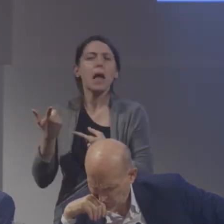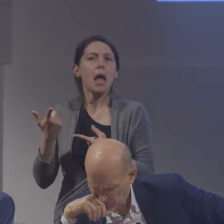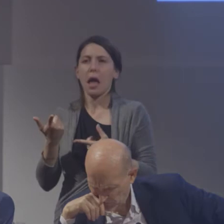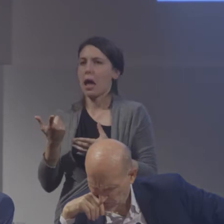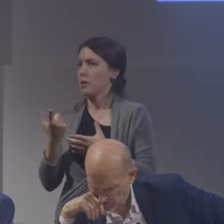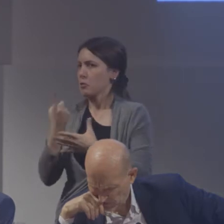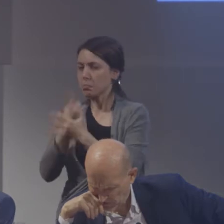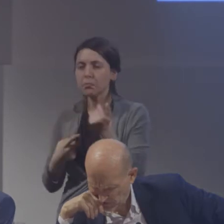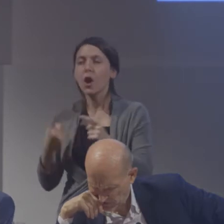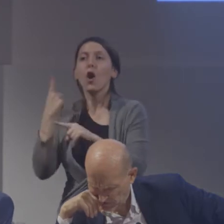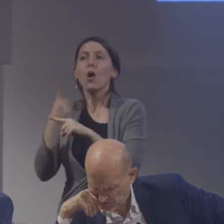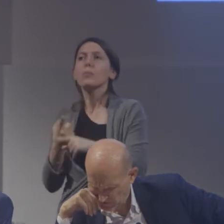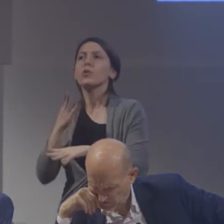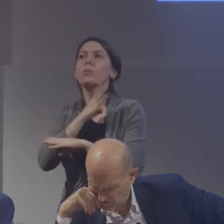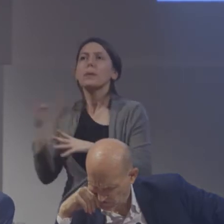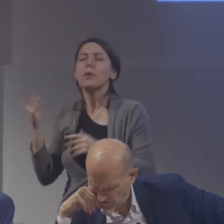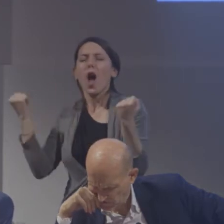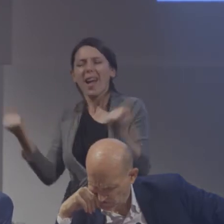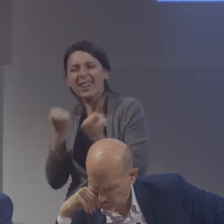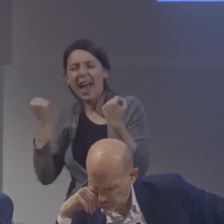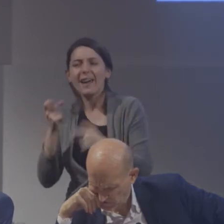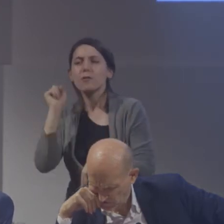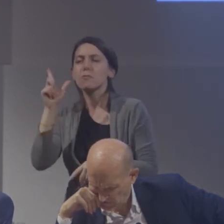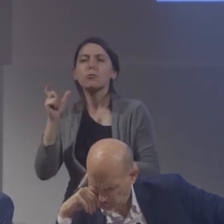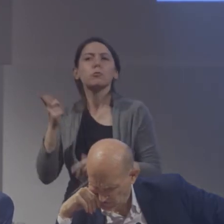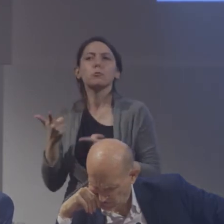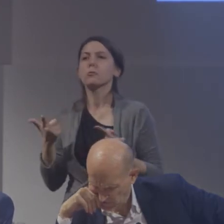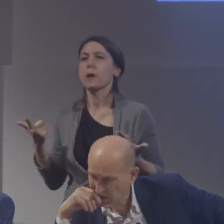cultura. Ecco, io credo che questa sia